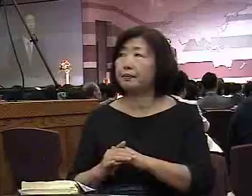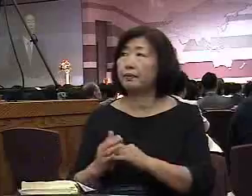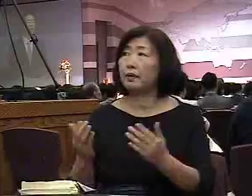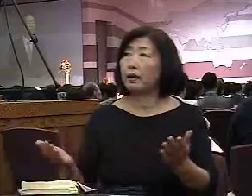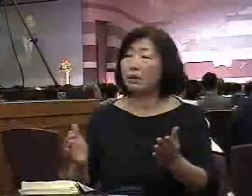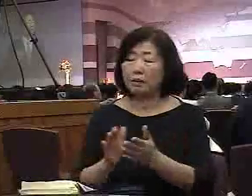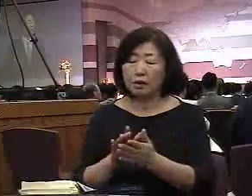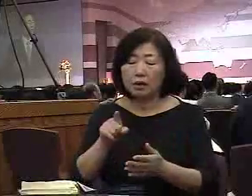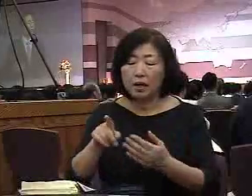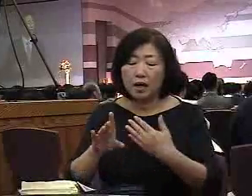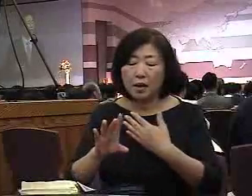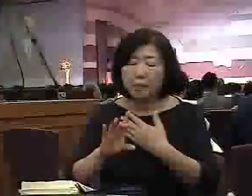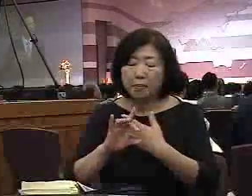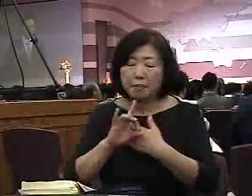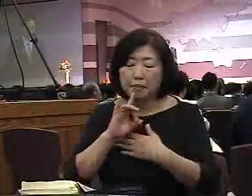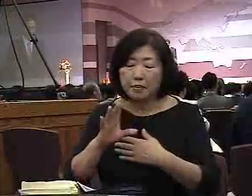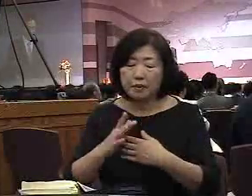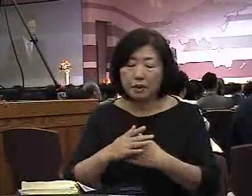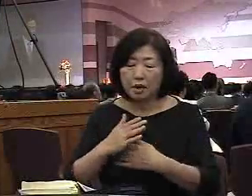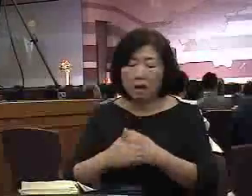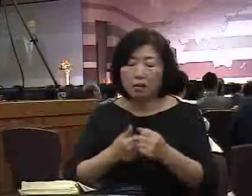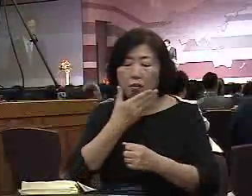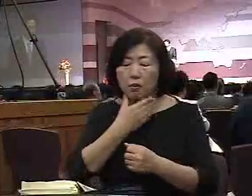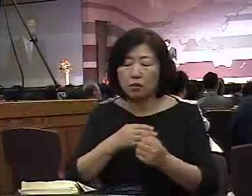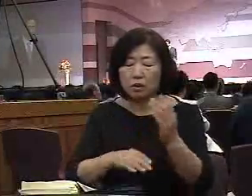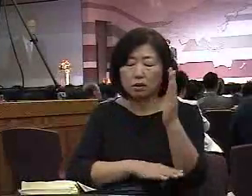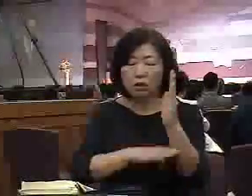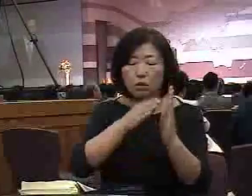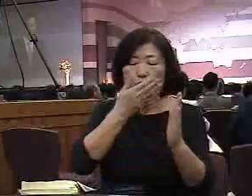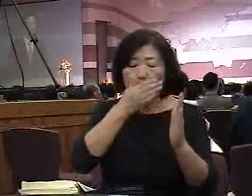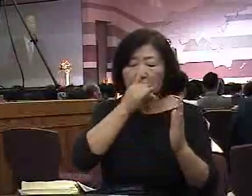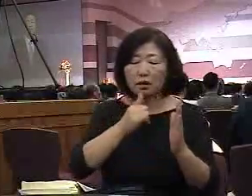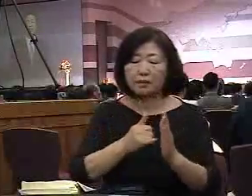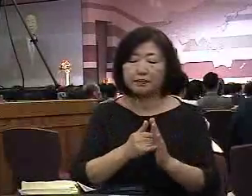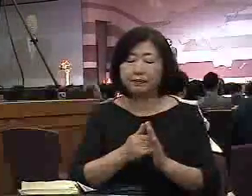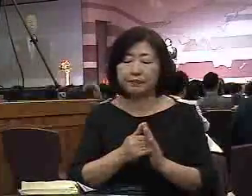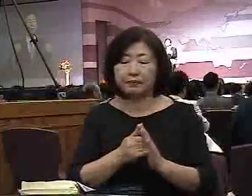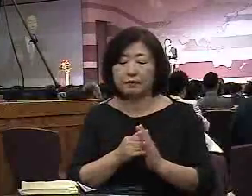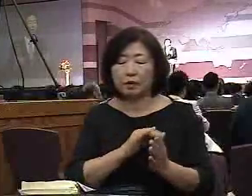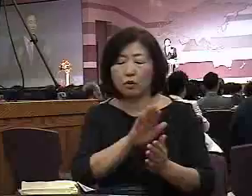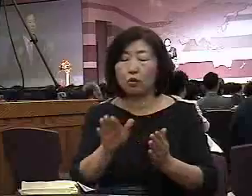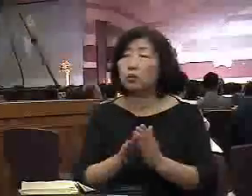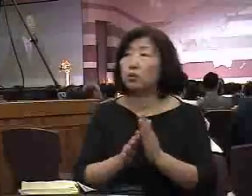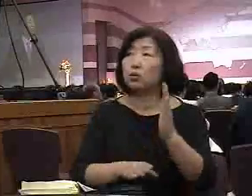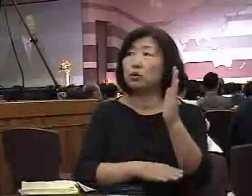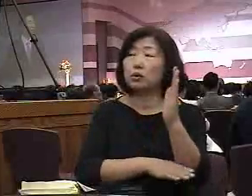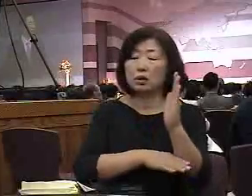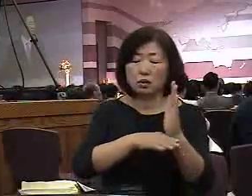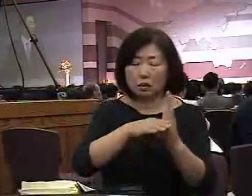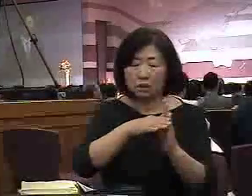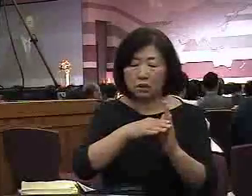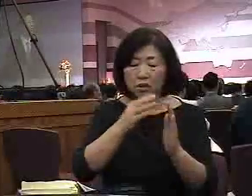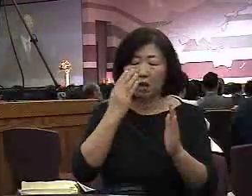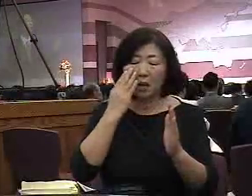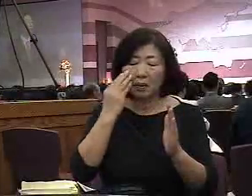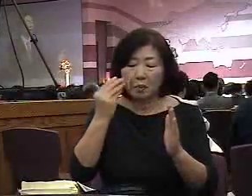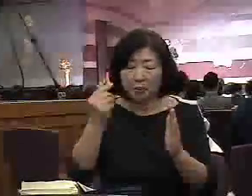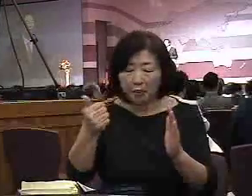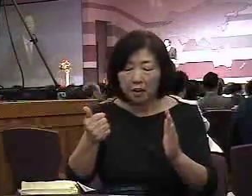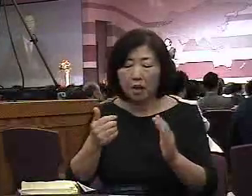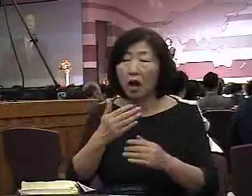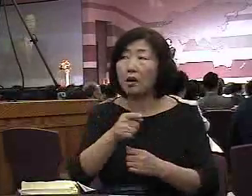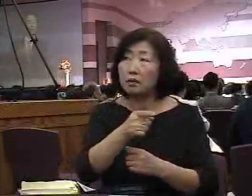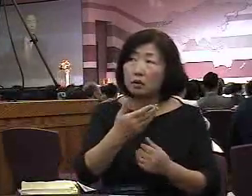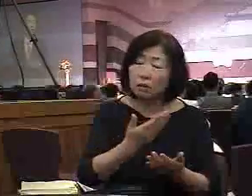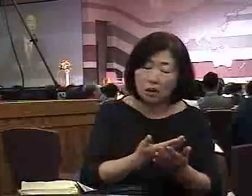아멘. 그래야만 하나님의 복이 우리를 채우실 수가 있다는 것입니다. 우리는 채워주시는 복에는 너무 익숙합니다. 하나님 이것도